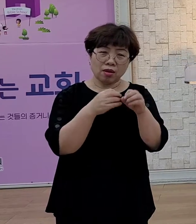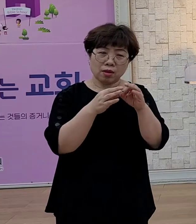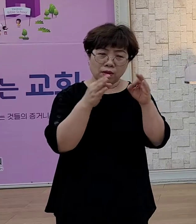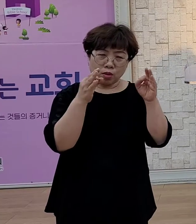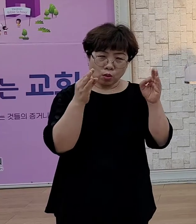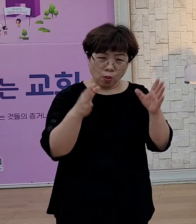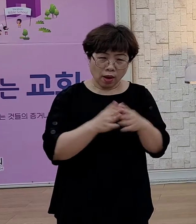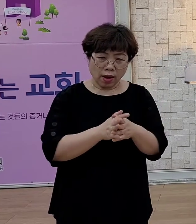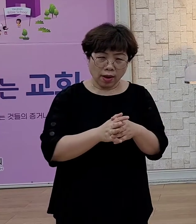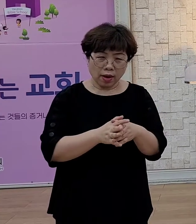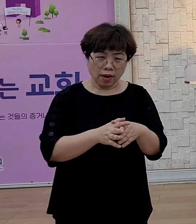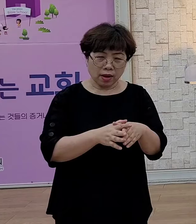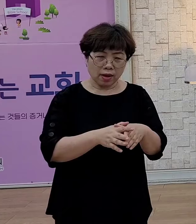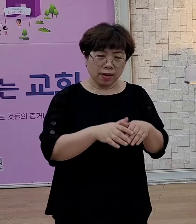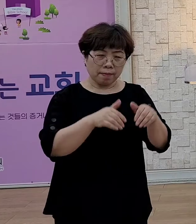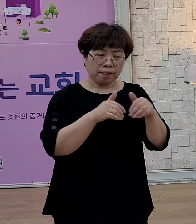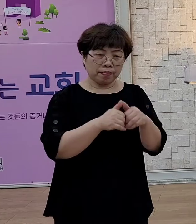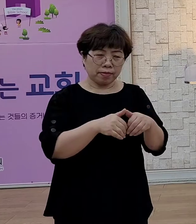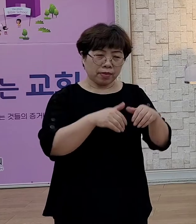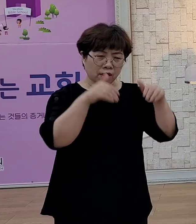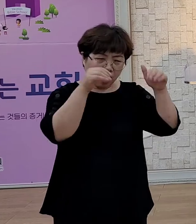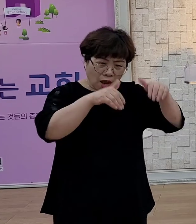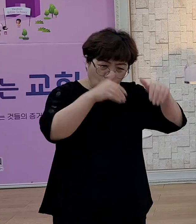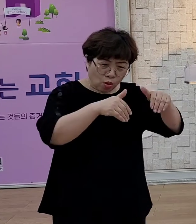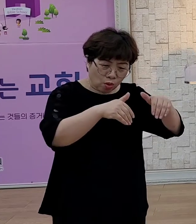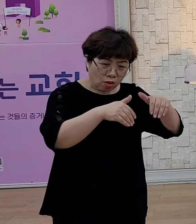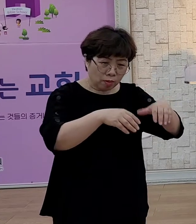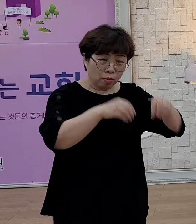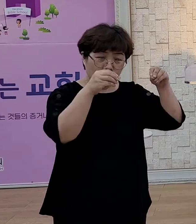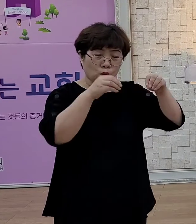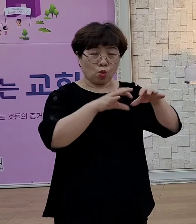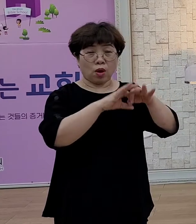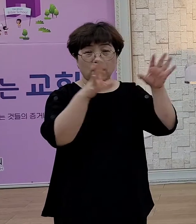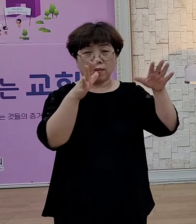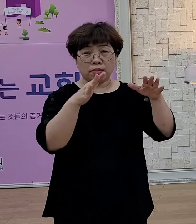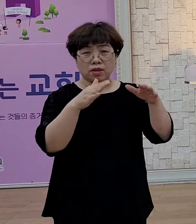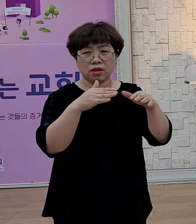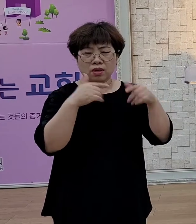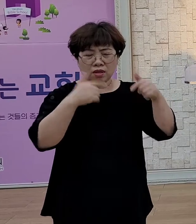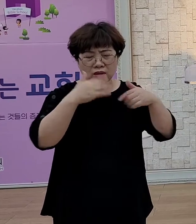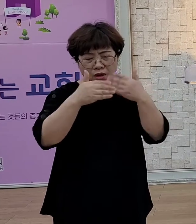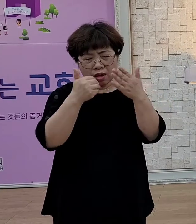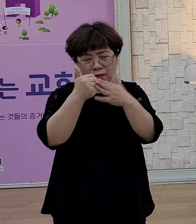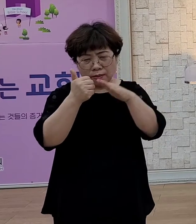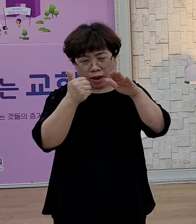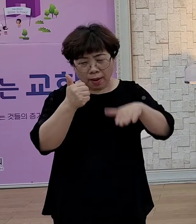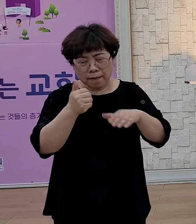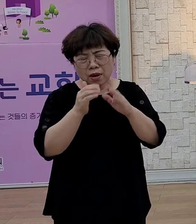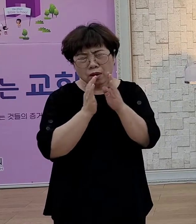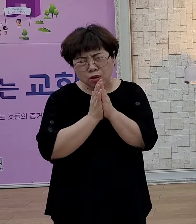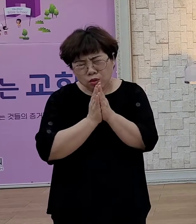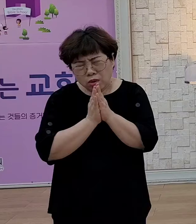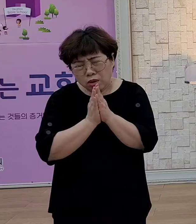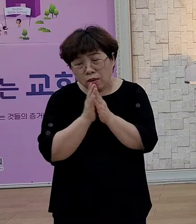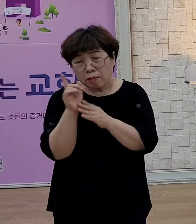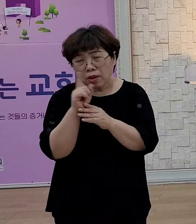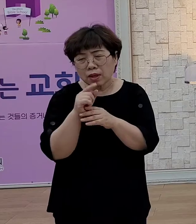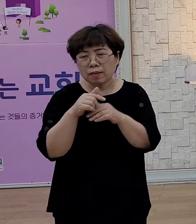우기가 되었든 하나님 앞에 늘 길이 참으면서 바라는 게 뭘? 비 좀 주세요. 저는 비를